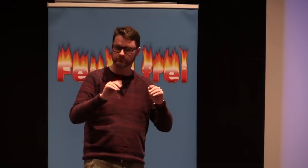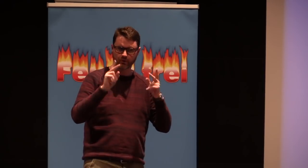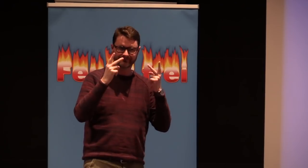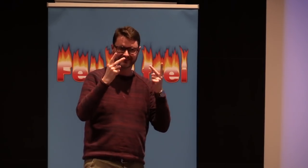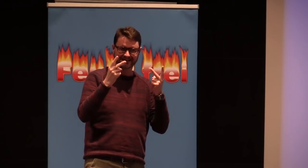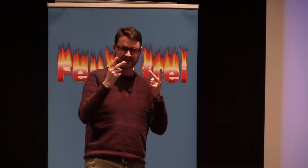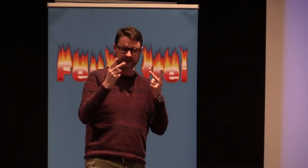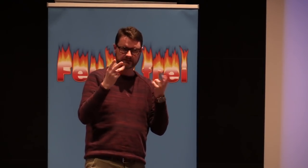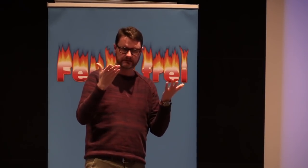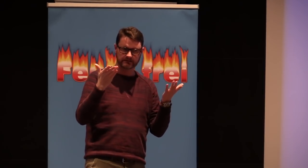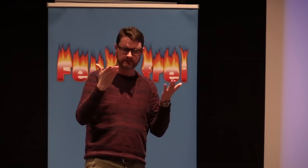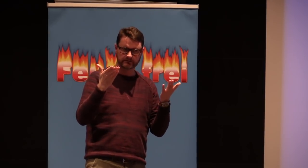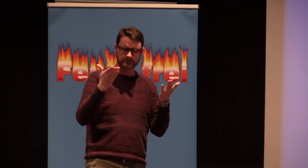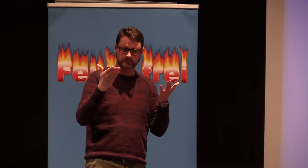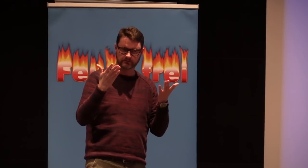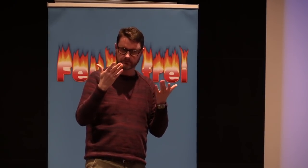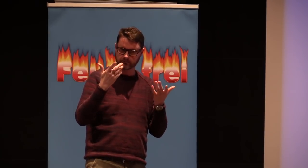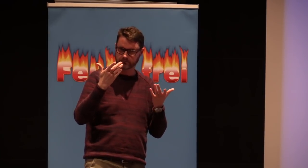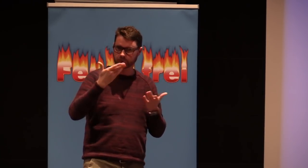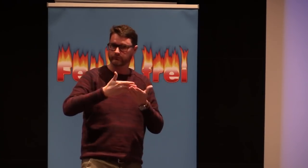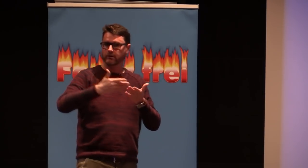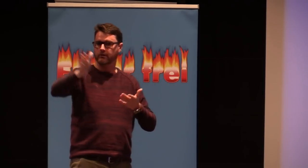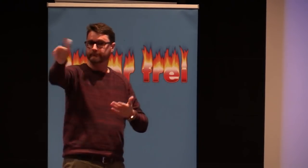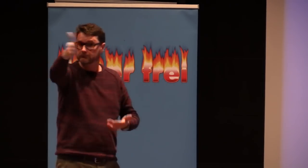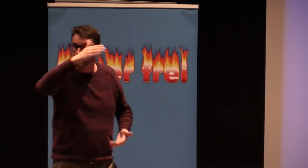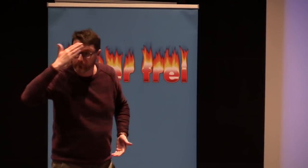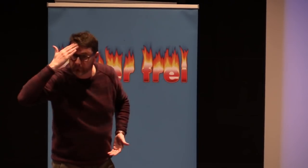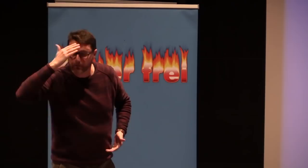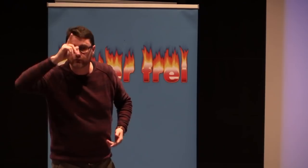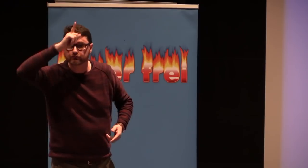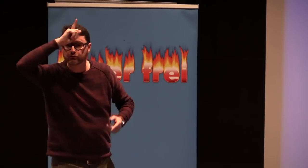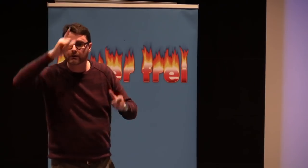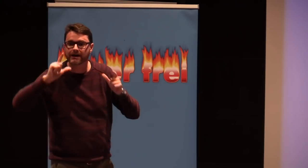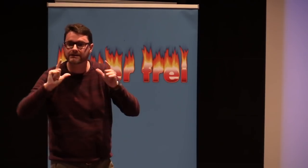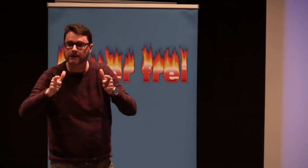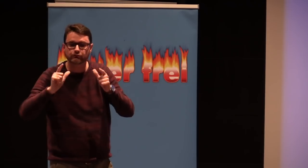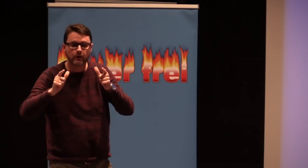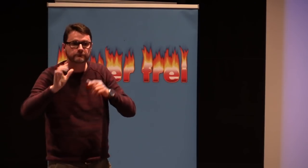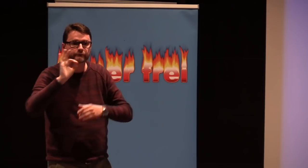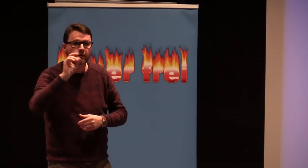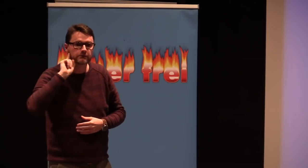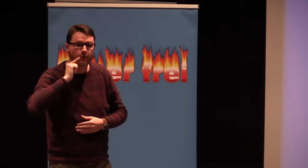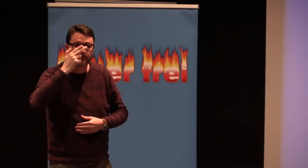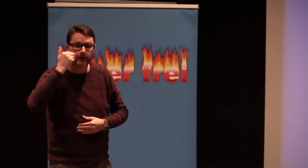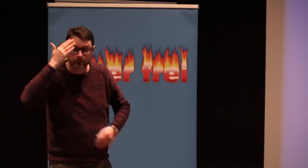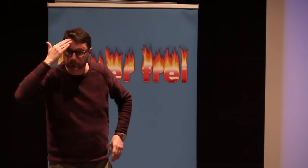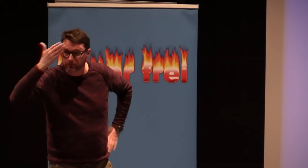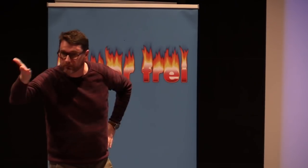Und ich denke, es wäre ganz wichtig, zum Beispiel auch eine GmbH zu gründen. Die Deutsche Gesellschaft